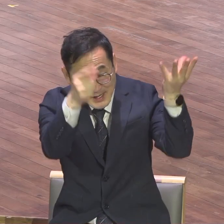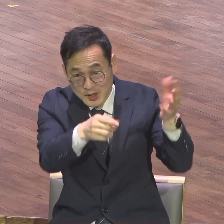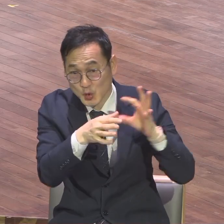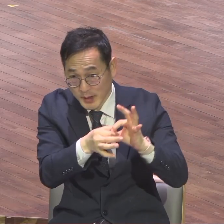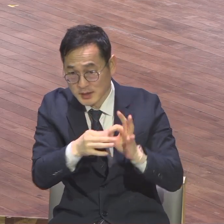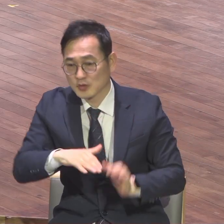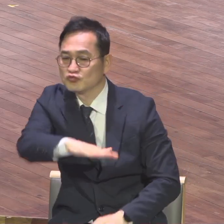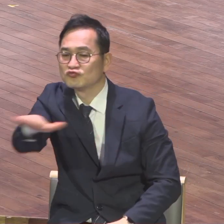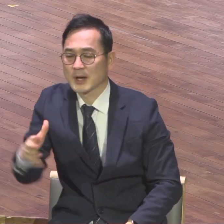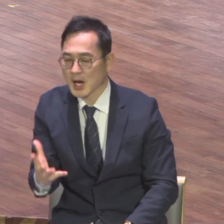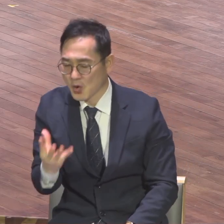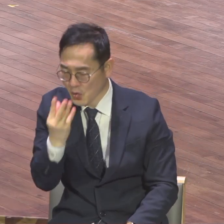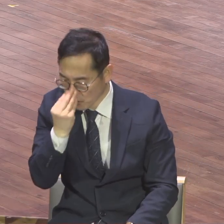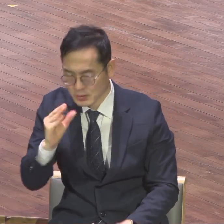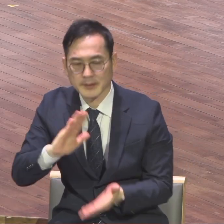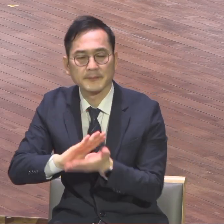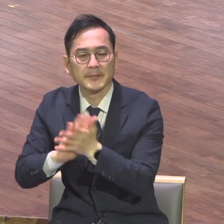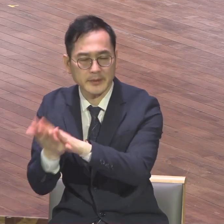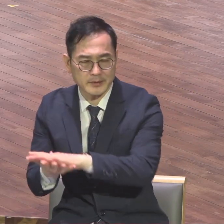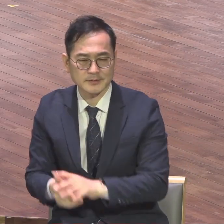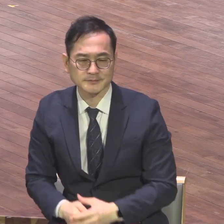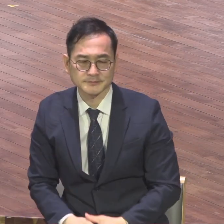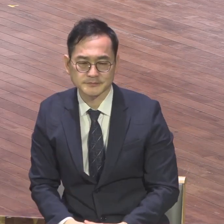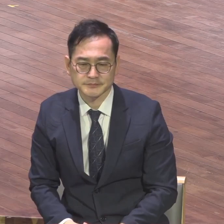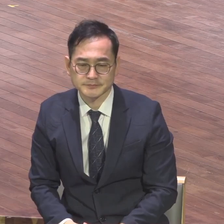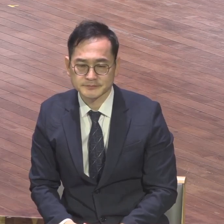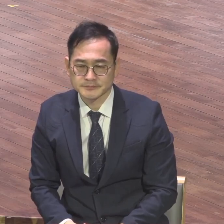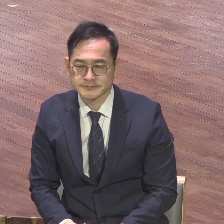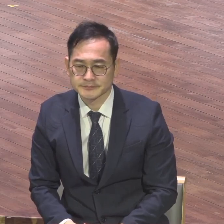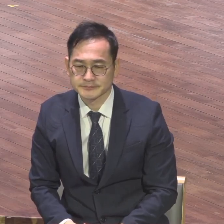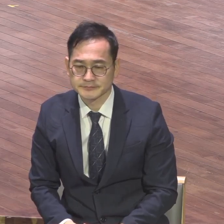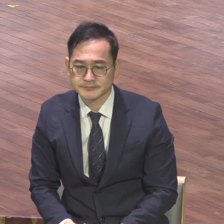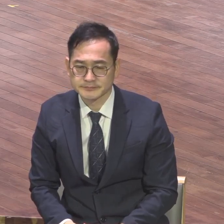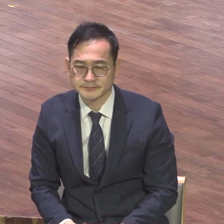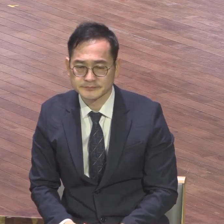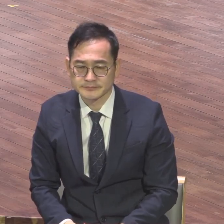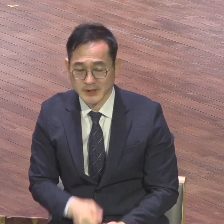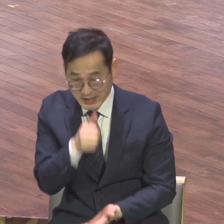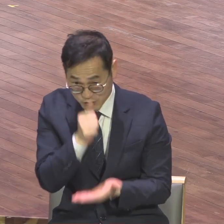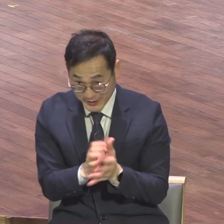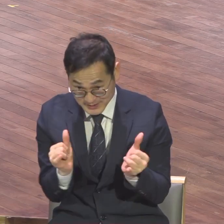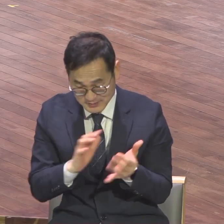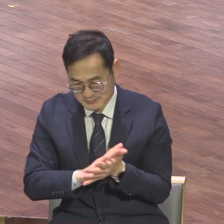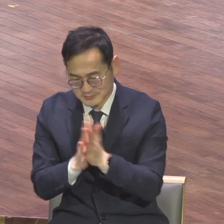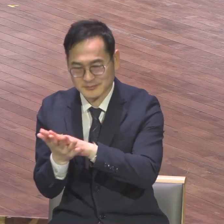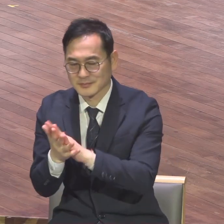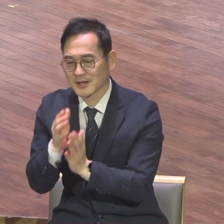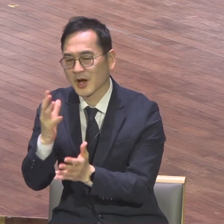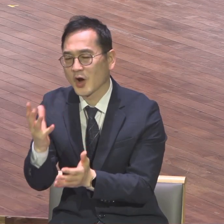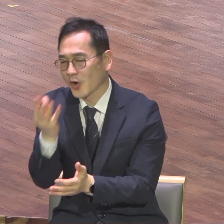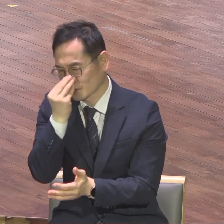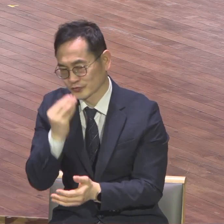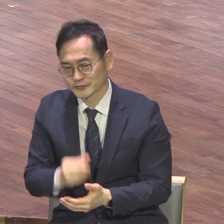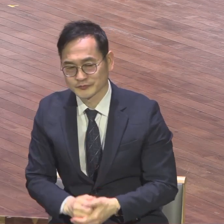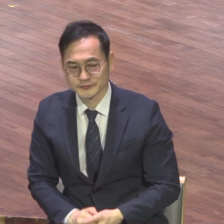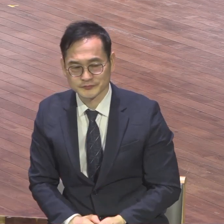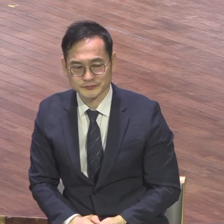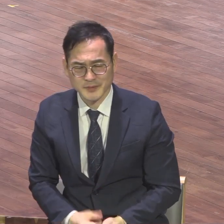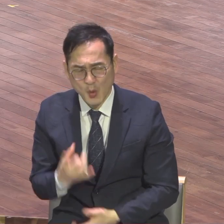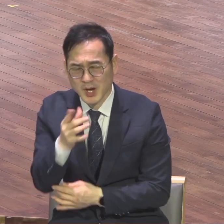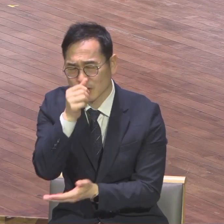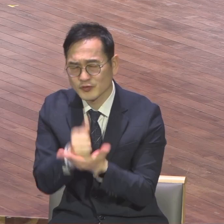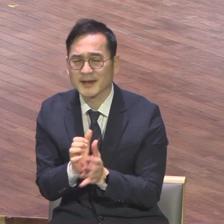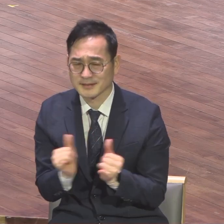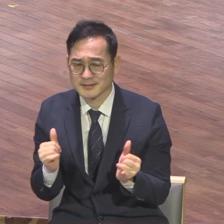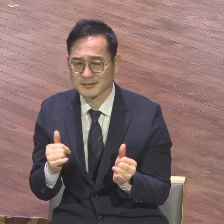예수 그리스도를 피를 믿음으로 우리가 어떻게 돼요? 거룩하게 거룩해야 됐어요. 어? 죄를 지었는데 불신자가 볼